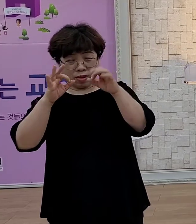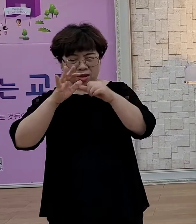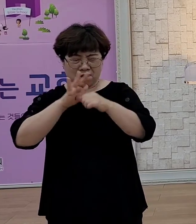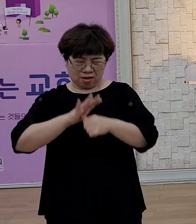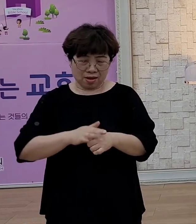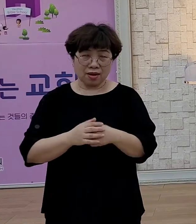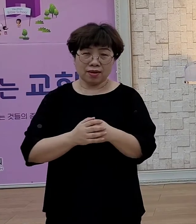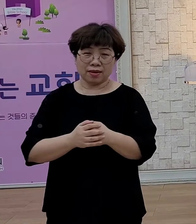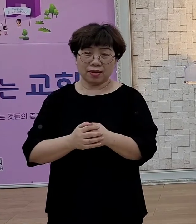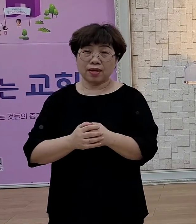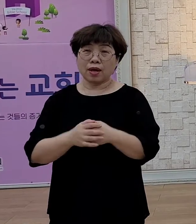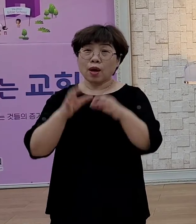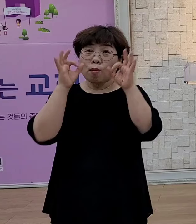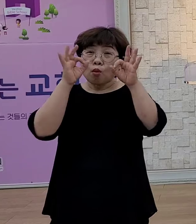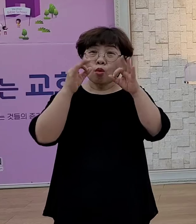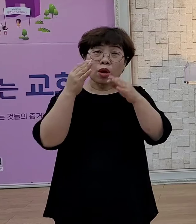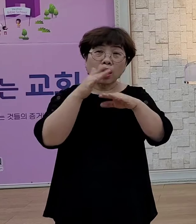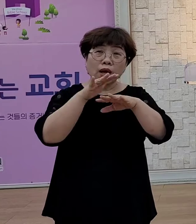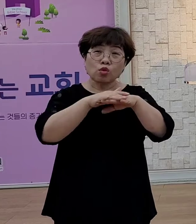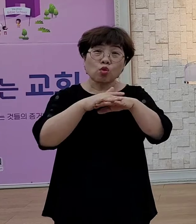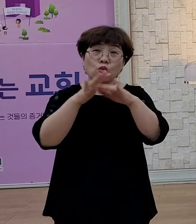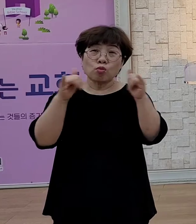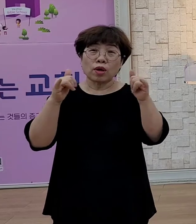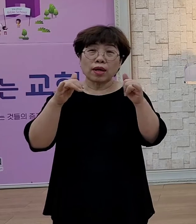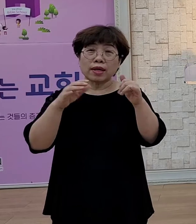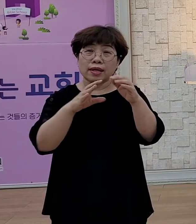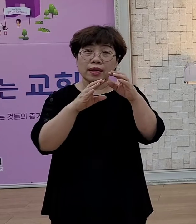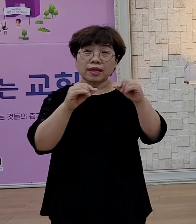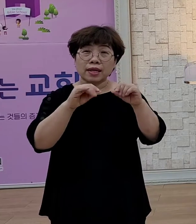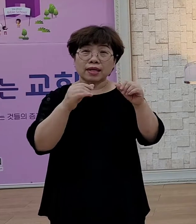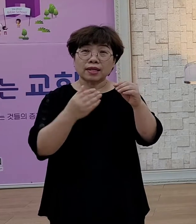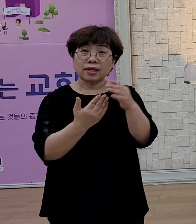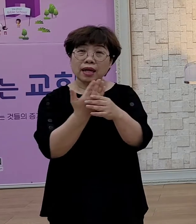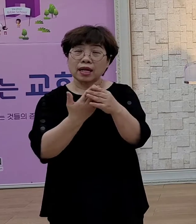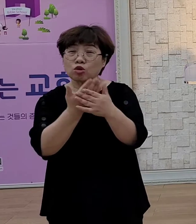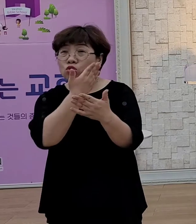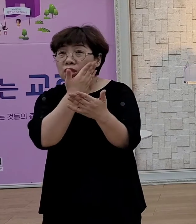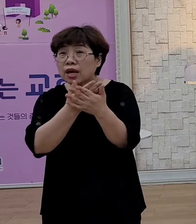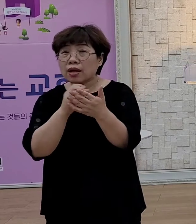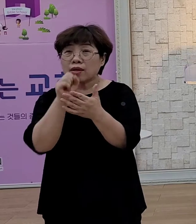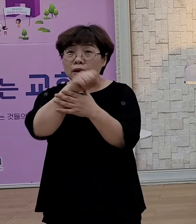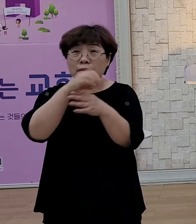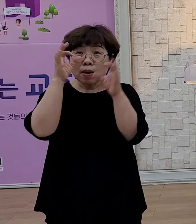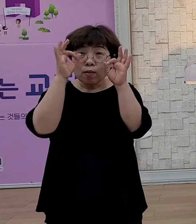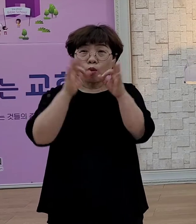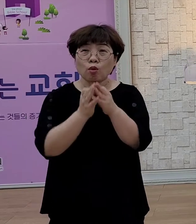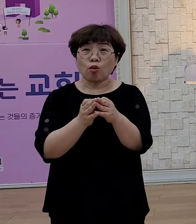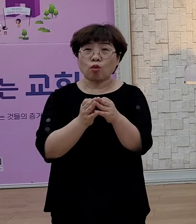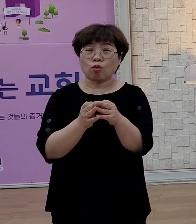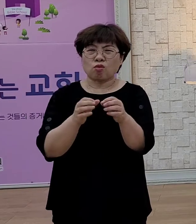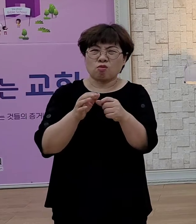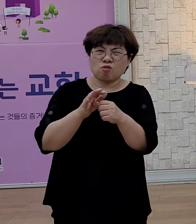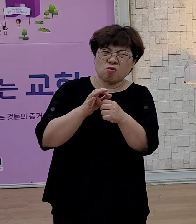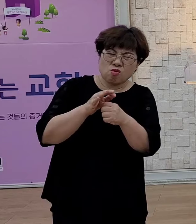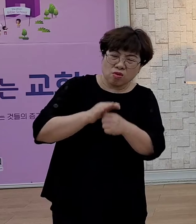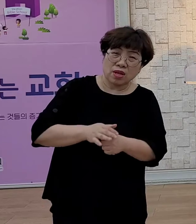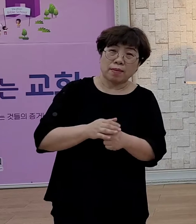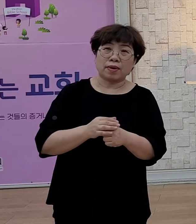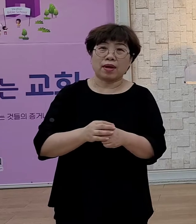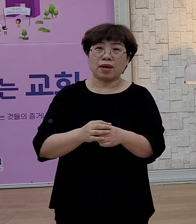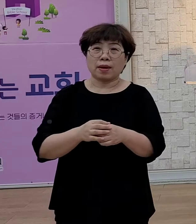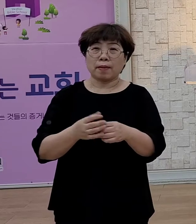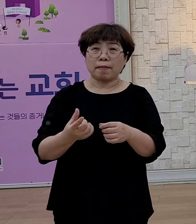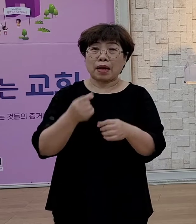보라, 농부가 땅에서 나는 귀한 열매를 바라고 길이 참아 이른 비와 늦은 비를 기다리나니. 이게 농부의